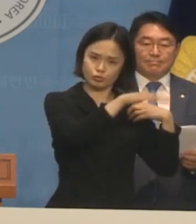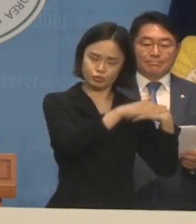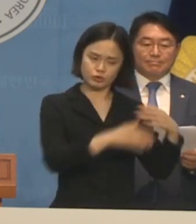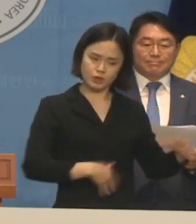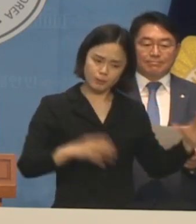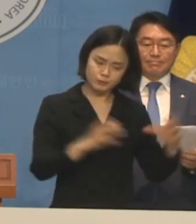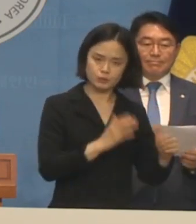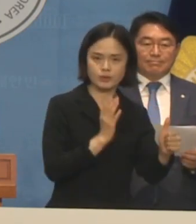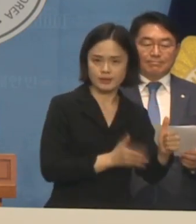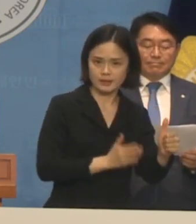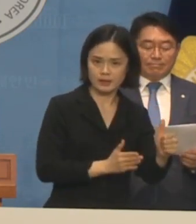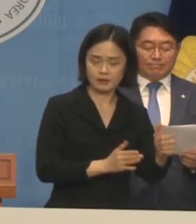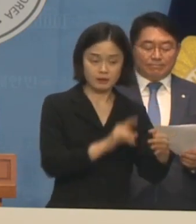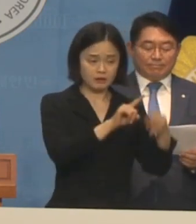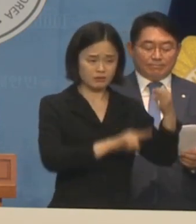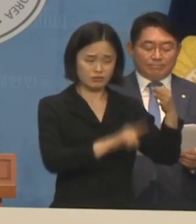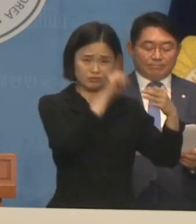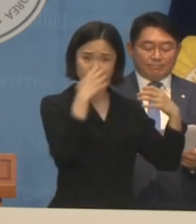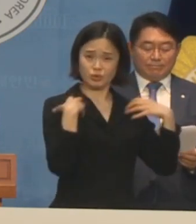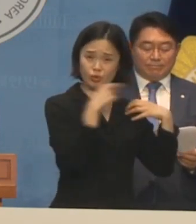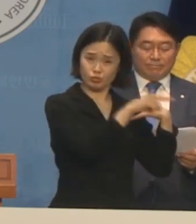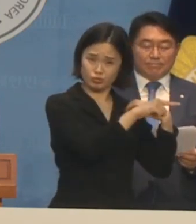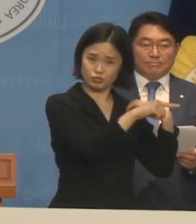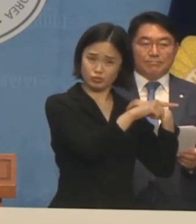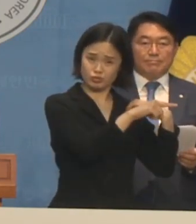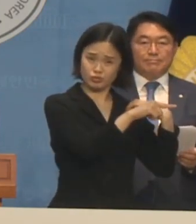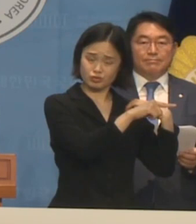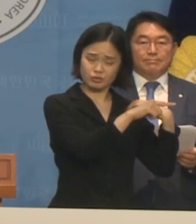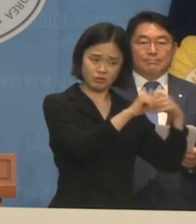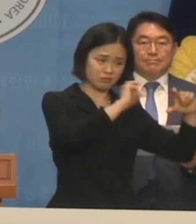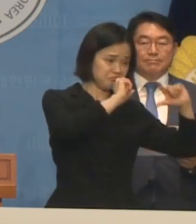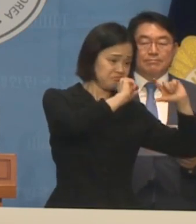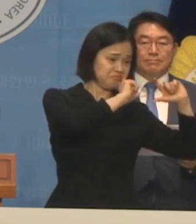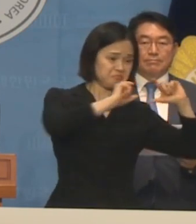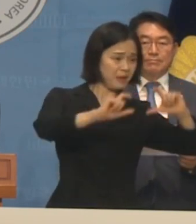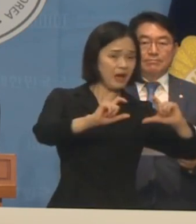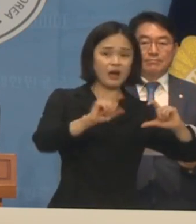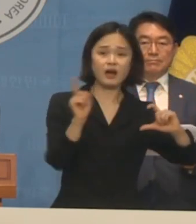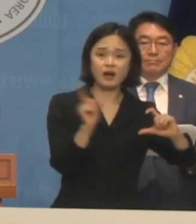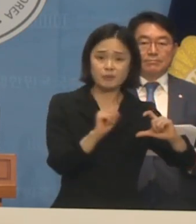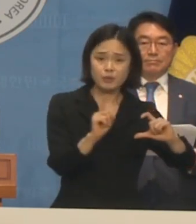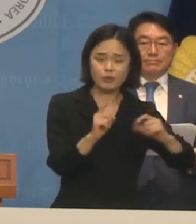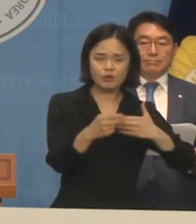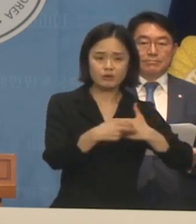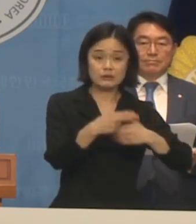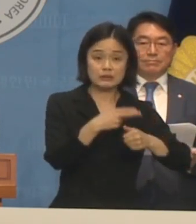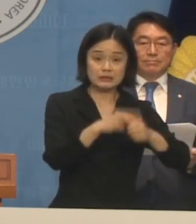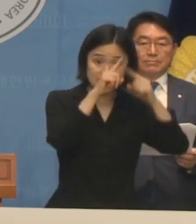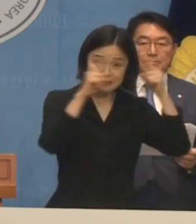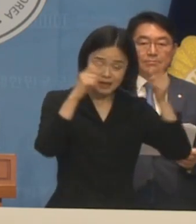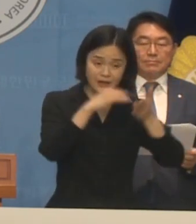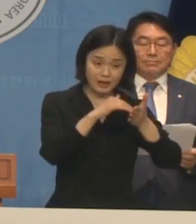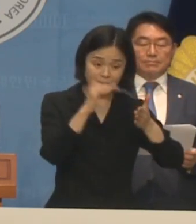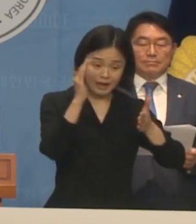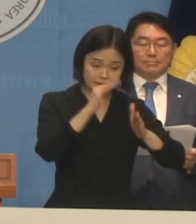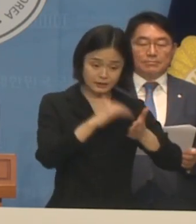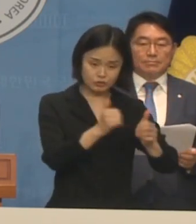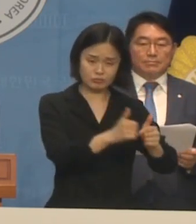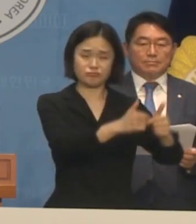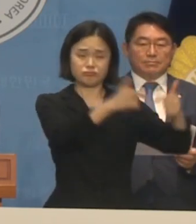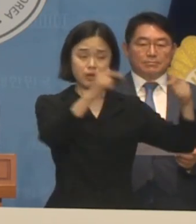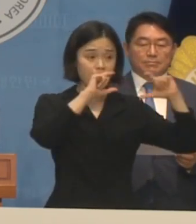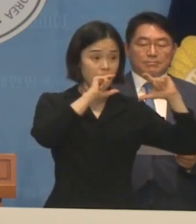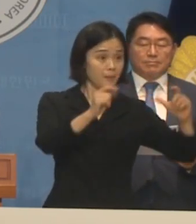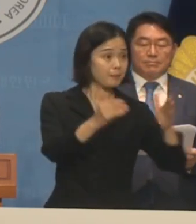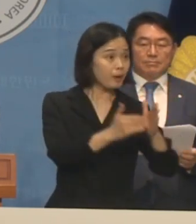윤석열 정부의 일방적인 의대 정원 증원 발표로 최악의 의적 갈등이 5개월째 이어지고 있습니다. 대화